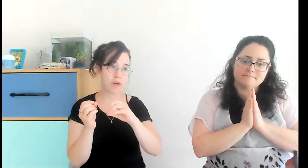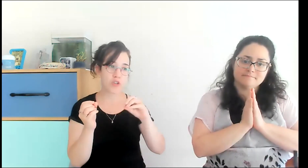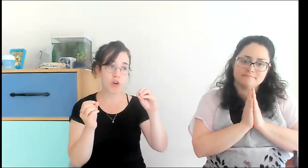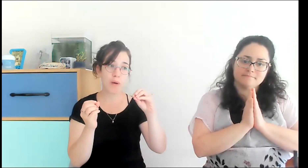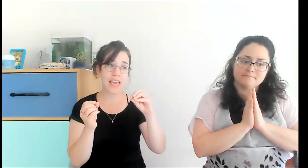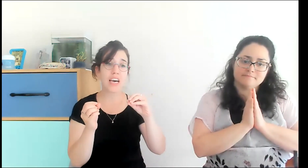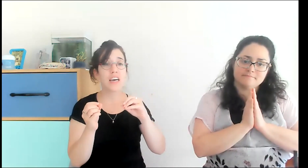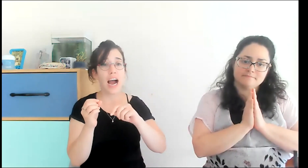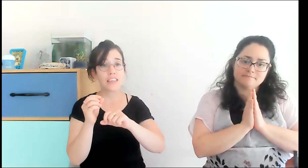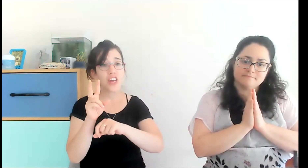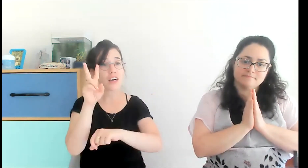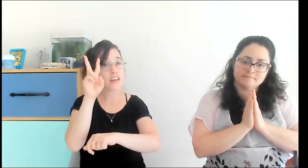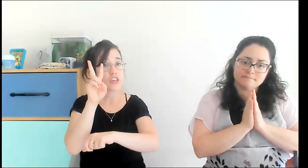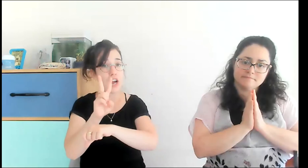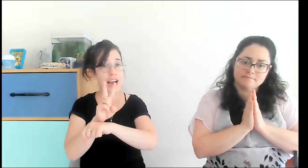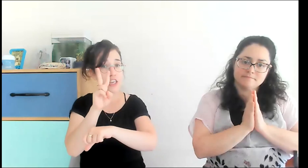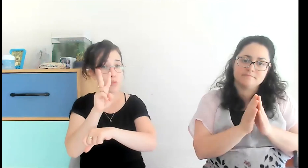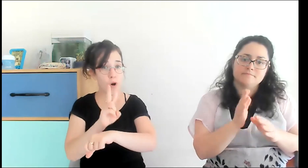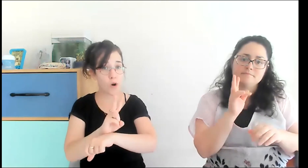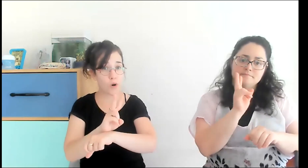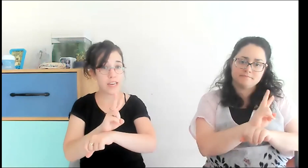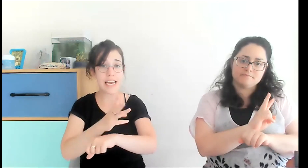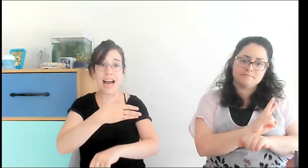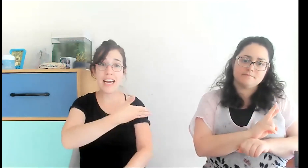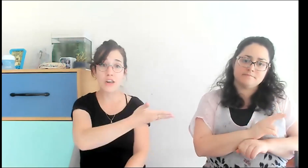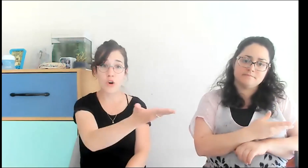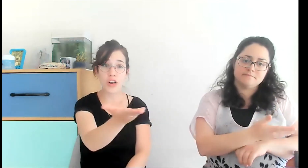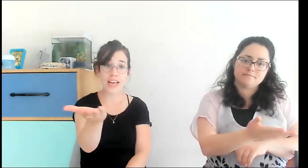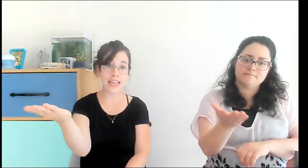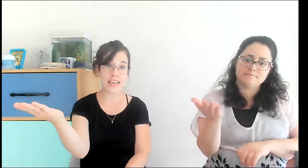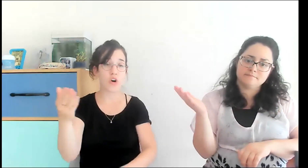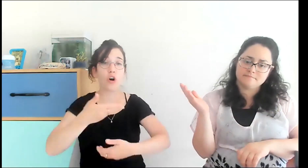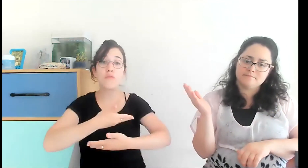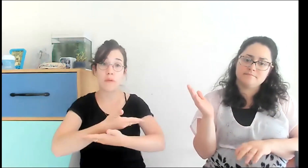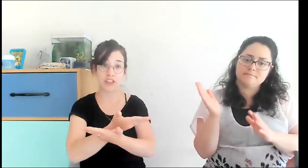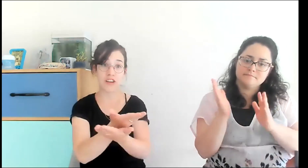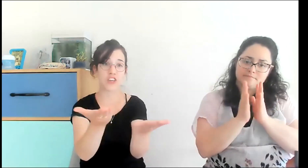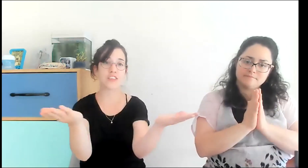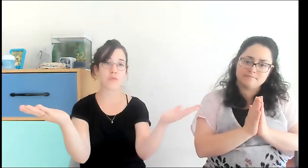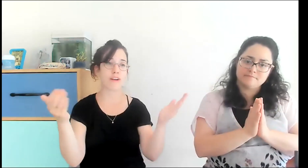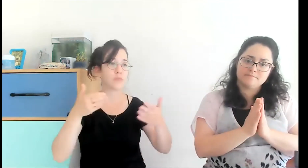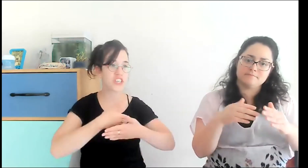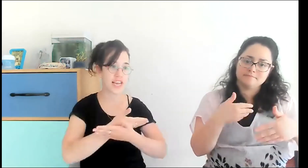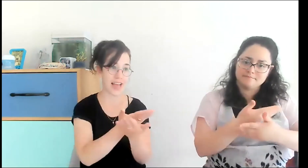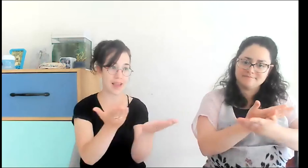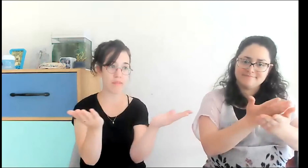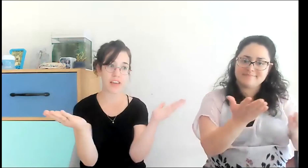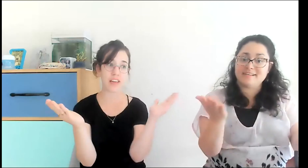מאוד מאוד מהיר, אז אפשר, אנה שמור לי על כל אלה. או, עכשיו אפשר לעשות ממש בשתי ידיים, כי יש לי